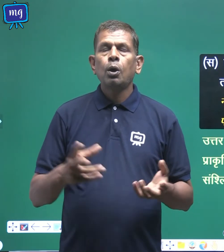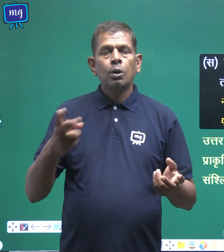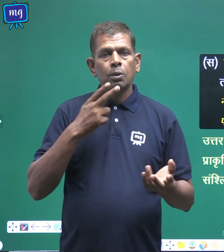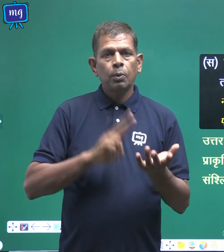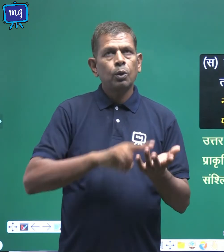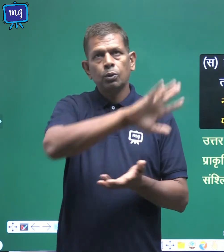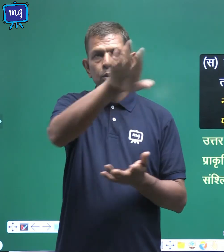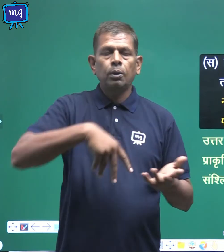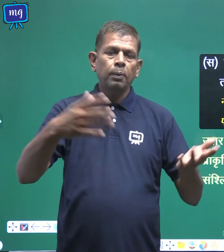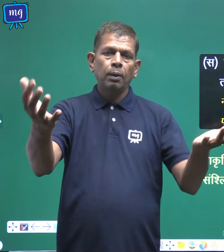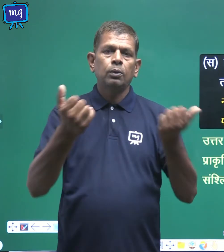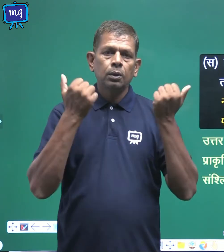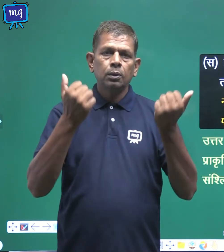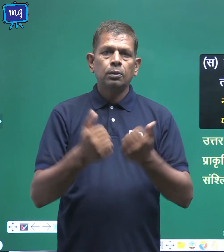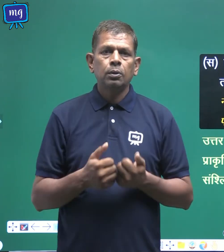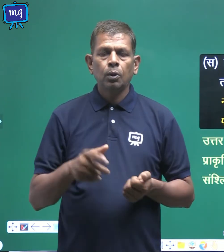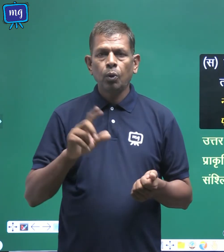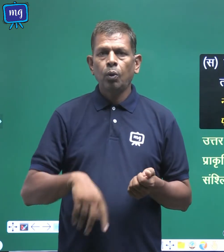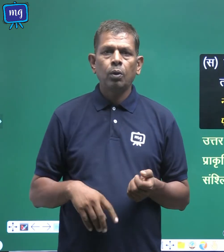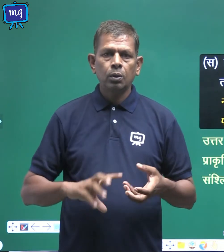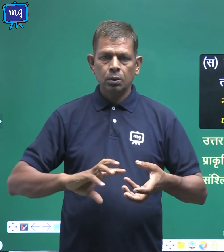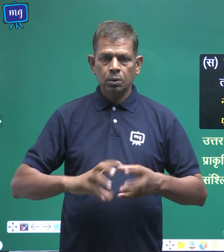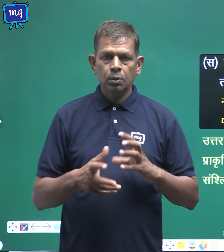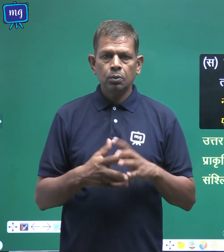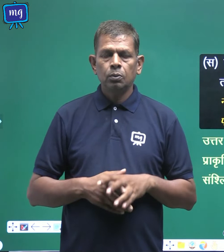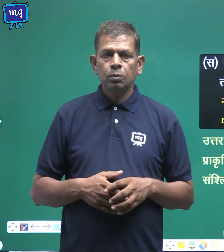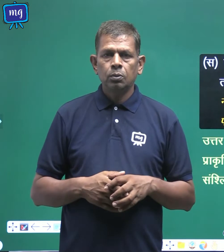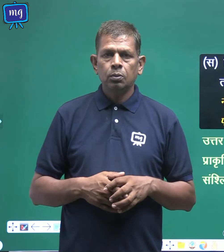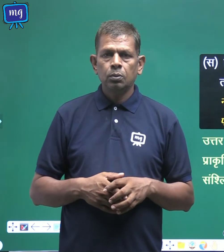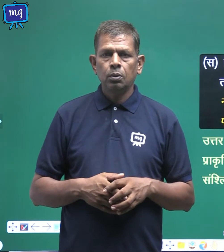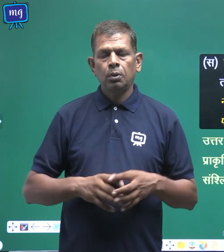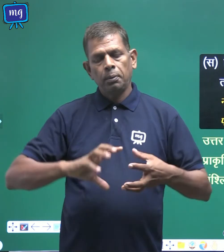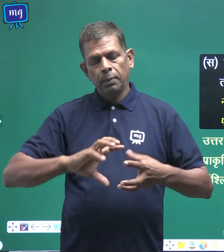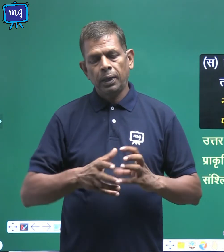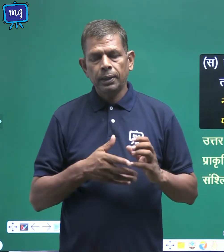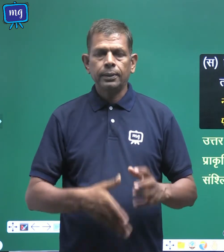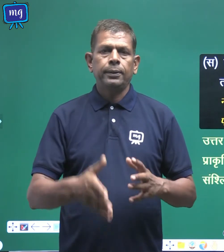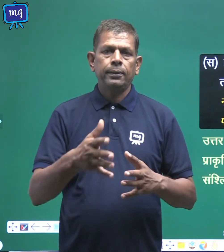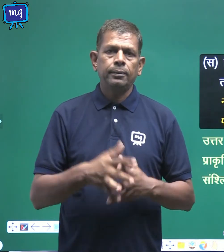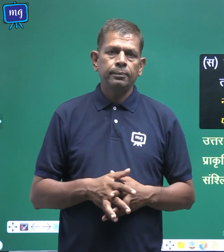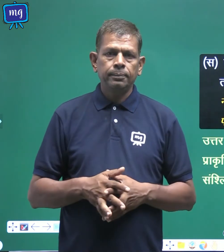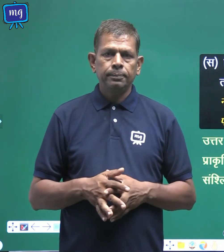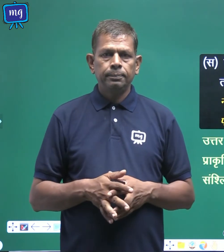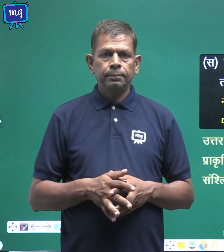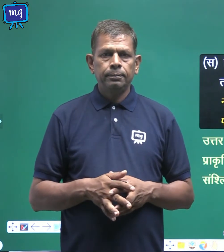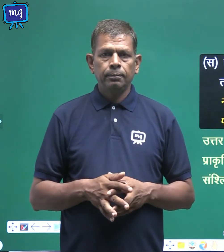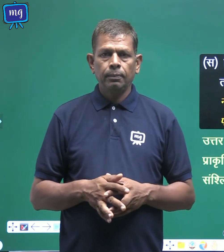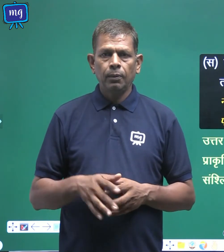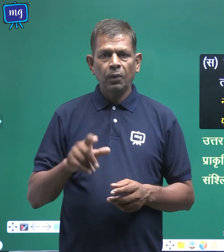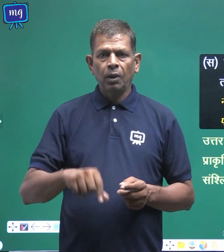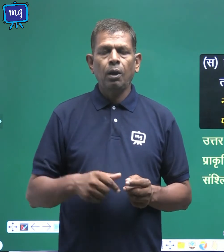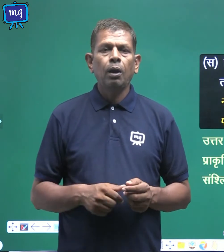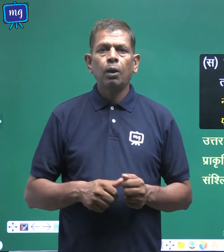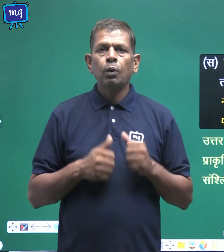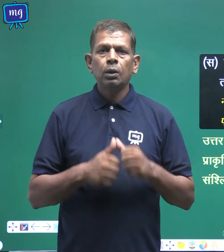हैं और संश्लिष्ट तंतु बनाए जाते हैं। तो हम